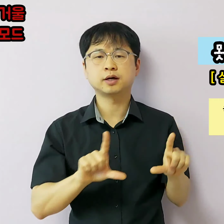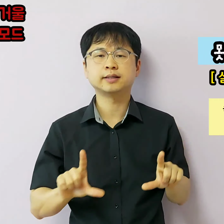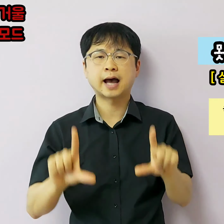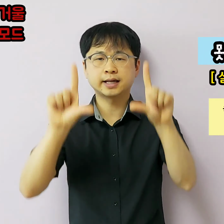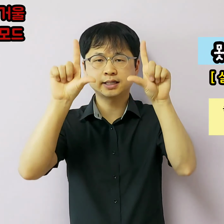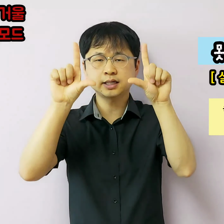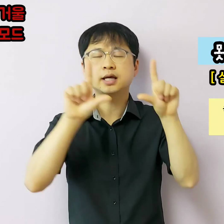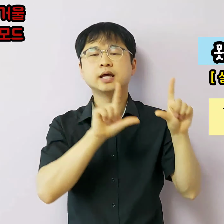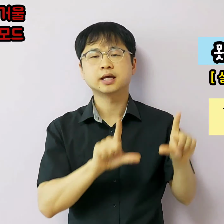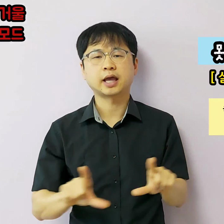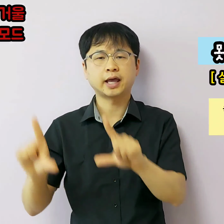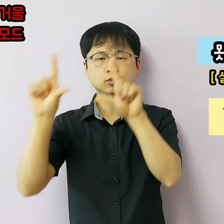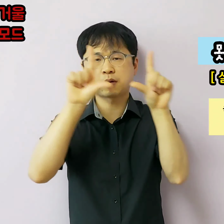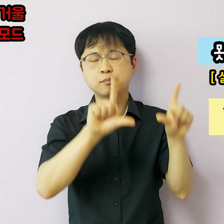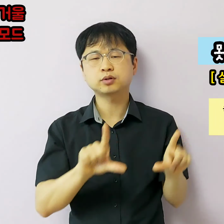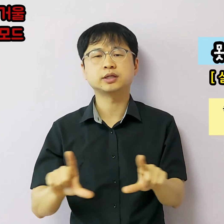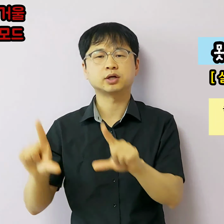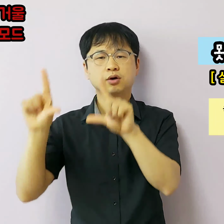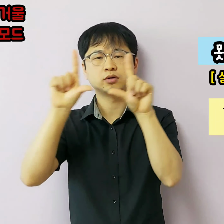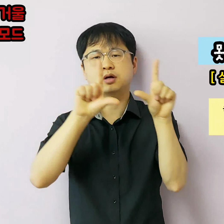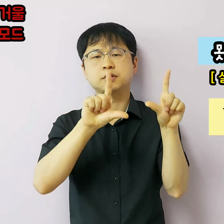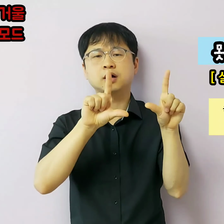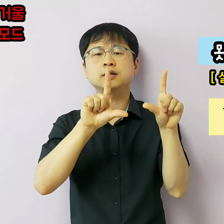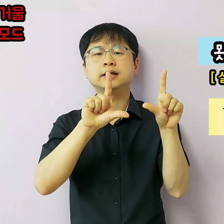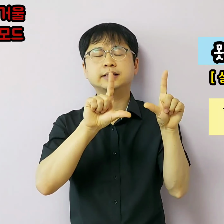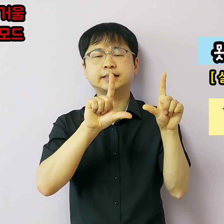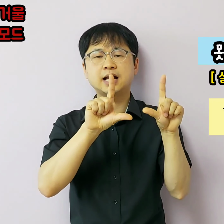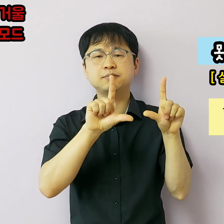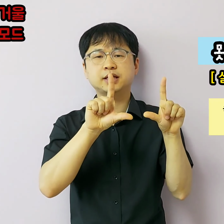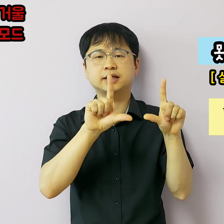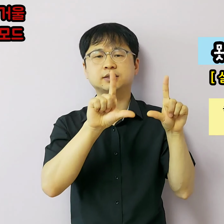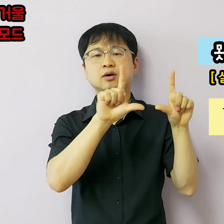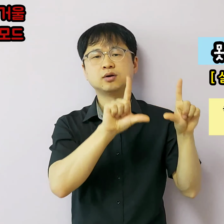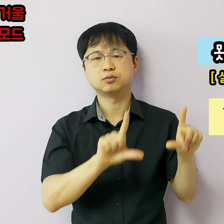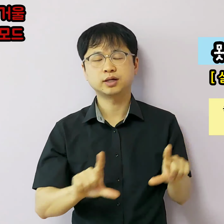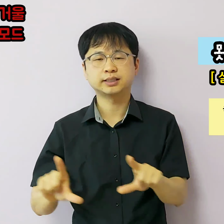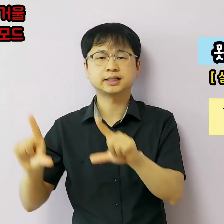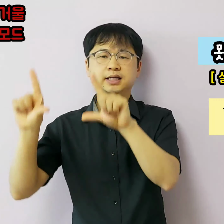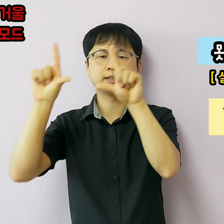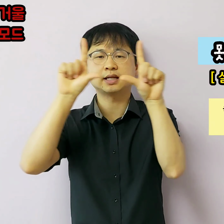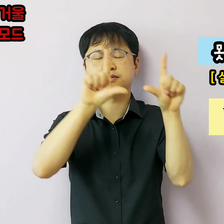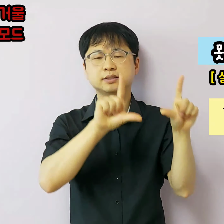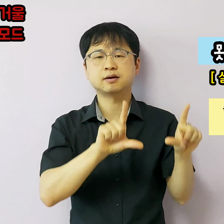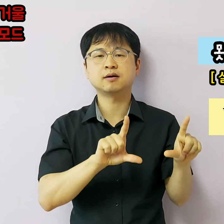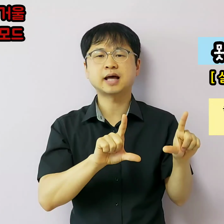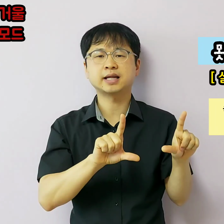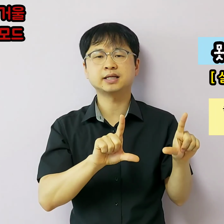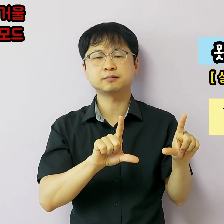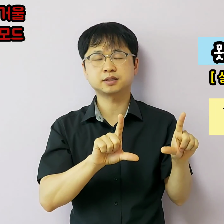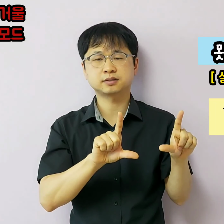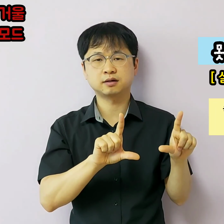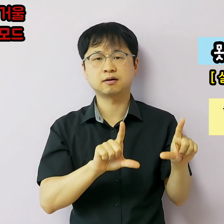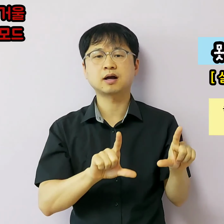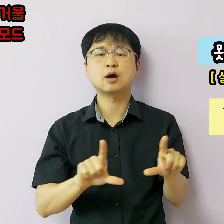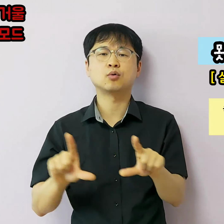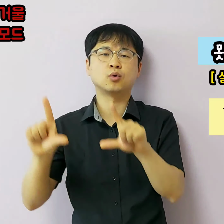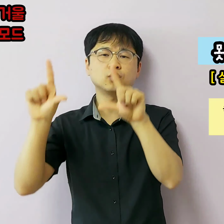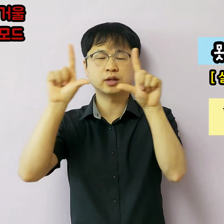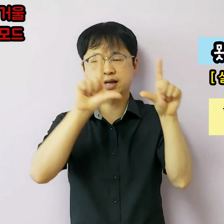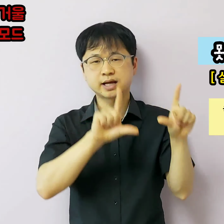돌리면 날이 계속 반복되죠. 그러면 삶이 되겠죠. 우리가 시간이 지나면서 날이